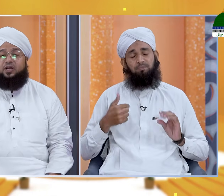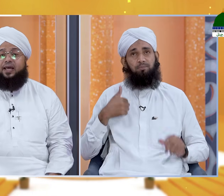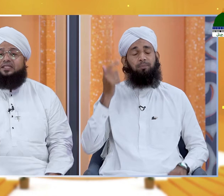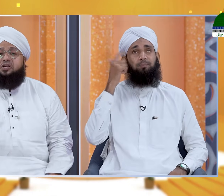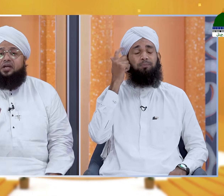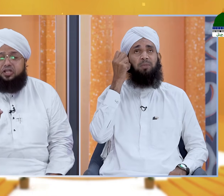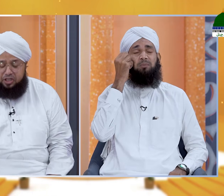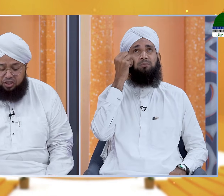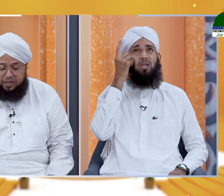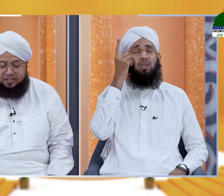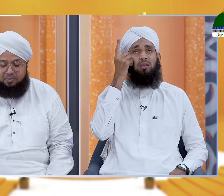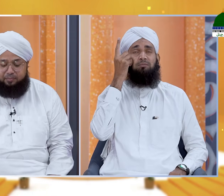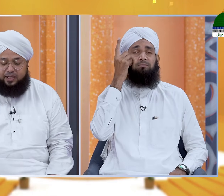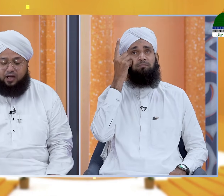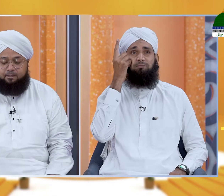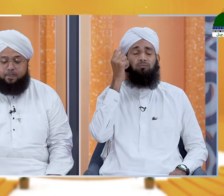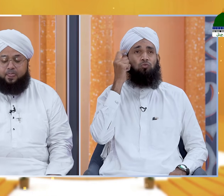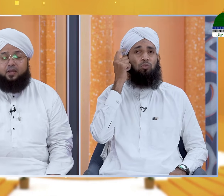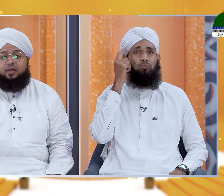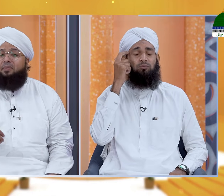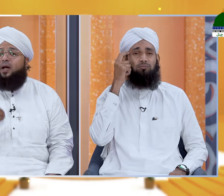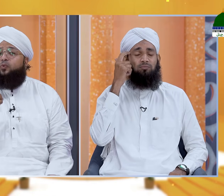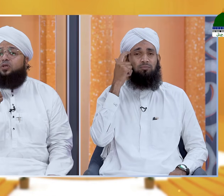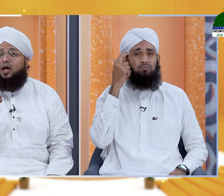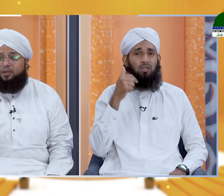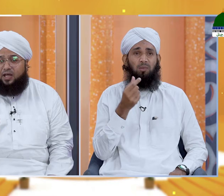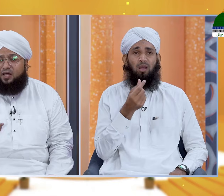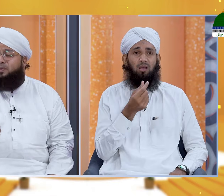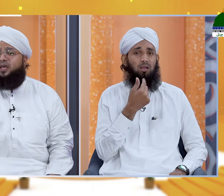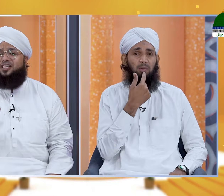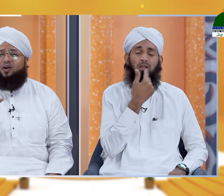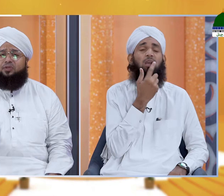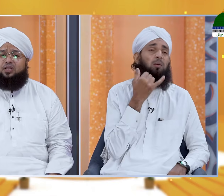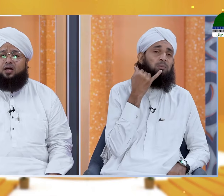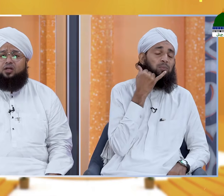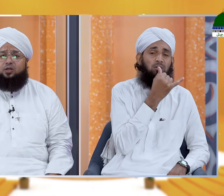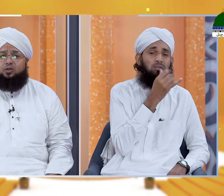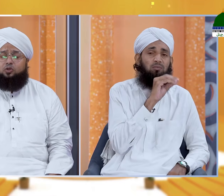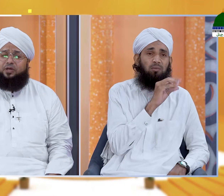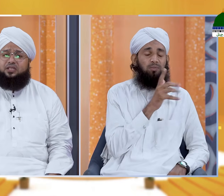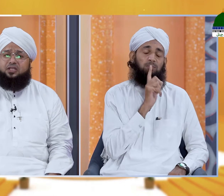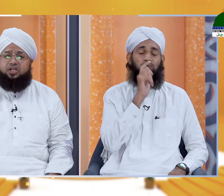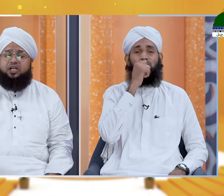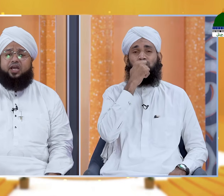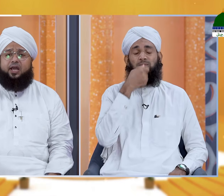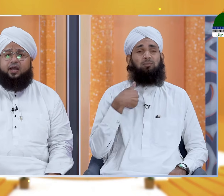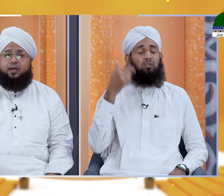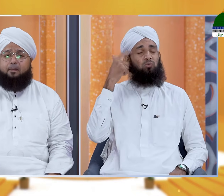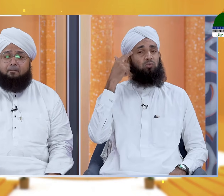وقت ایسی کنڈیشن تھی، ایسا معاملہ تھا کہ میں آپ کو کیا بتاتا، میں کیا جواب دیتا، تو بس اسی لیے میں